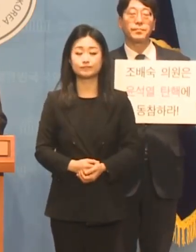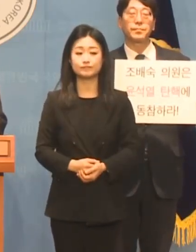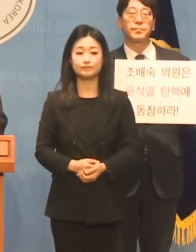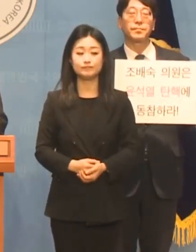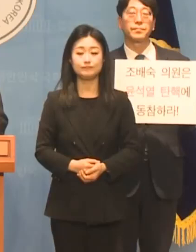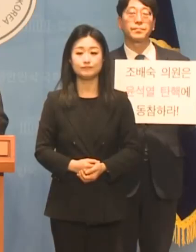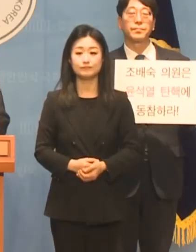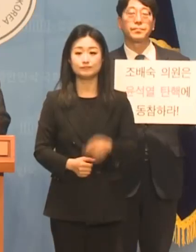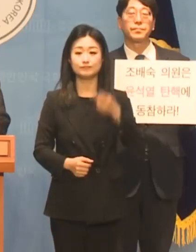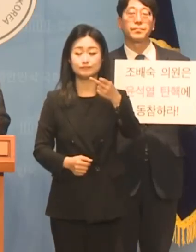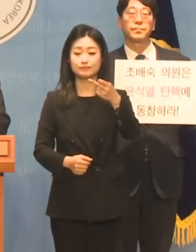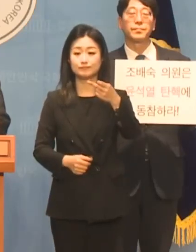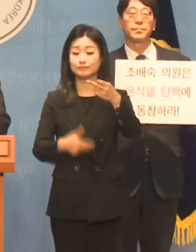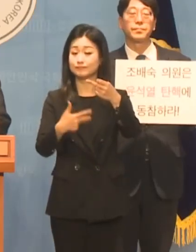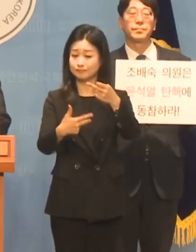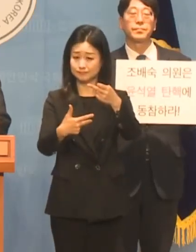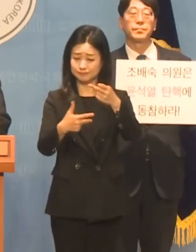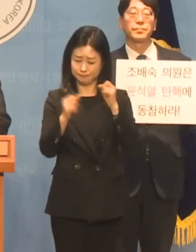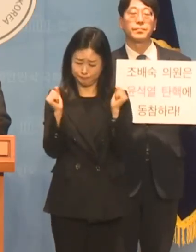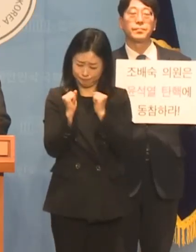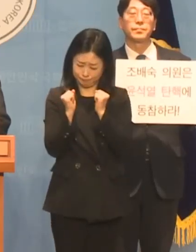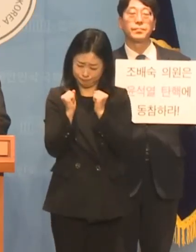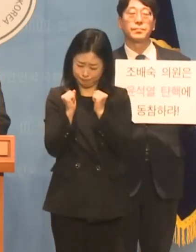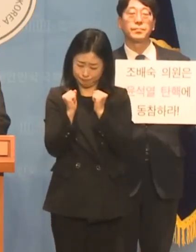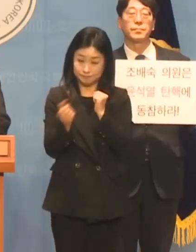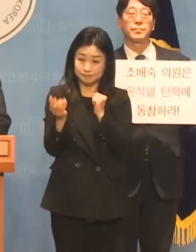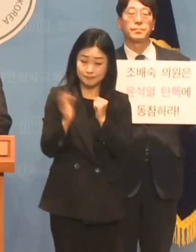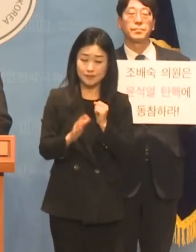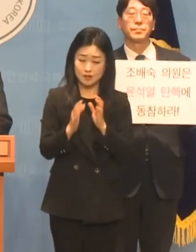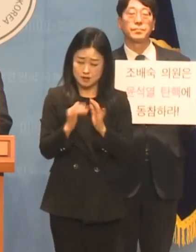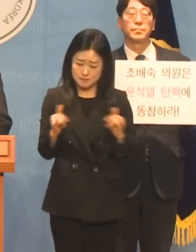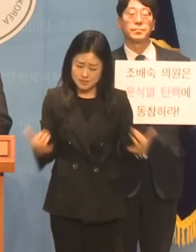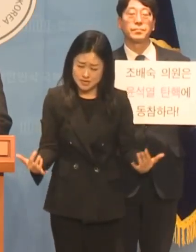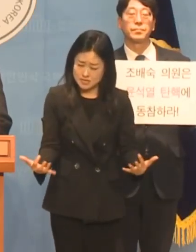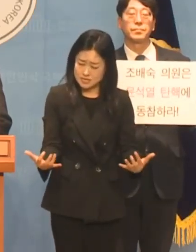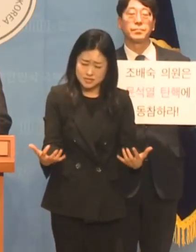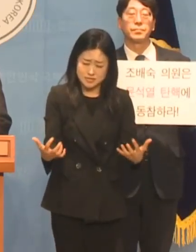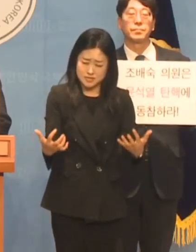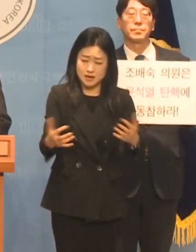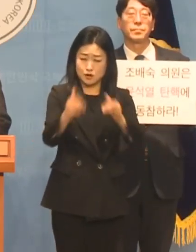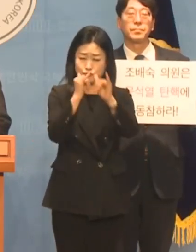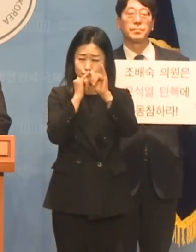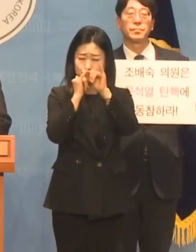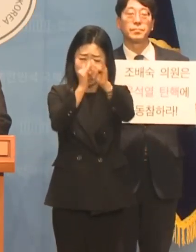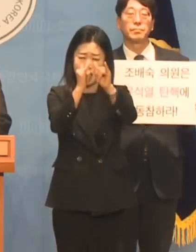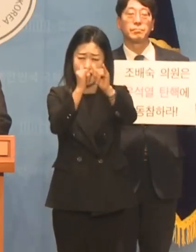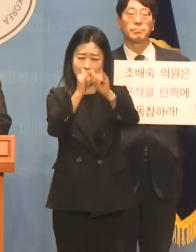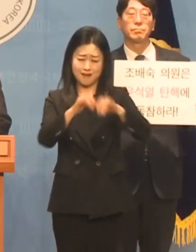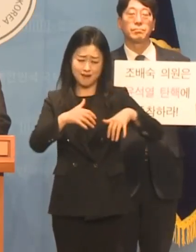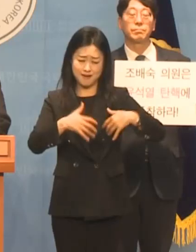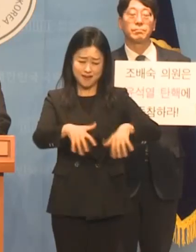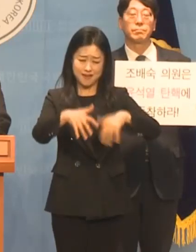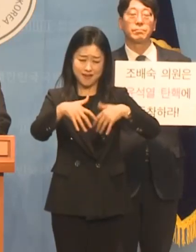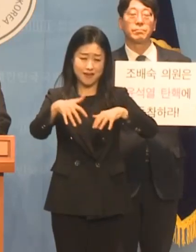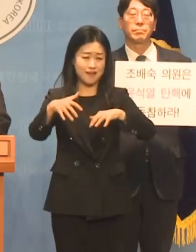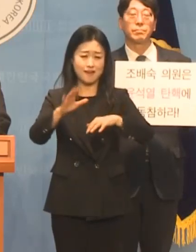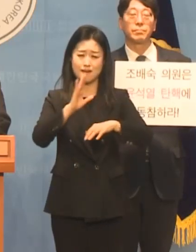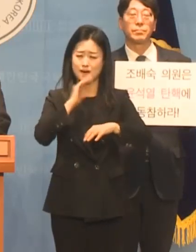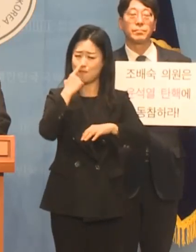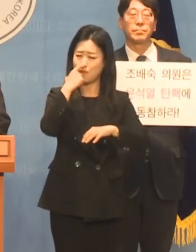지난 12월 7일 매서운 추위에도 들불처럼 일어난 국민의 위대한 행진은 한편의 감동적인